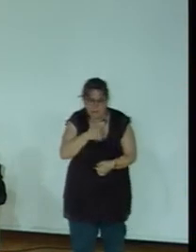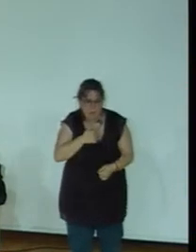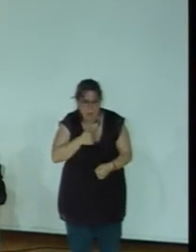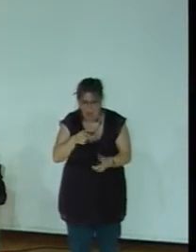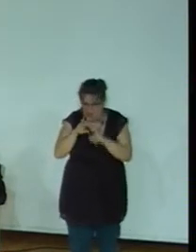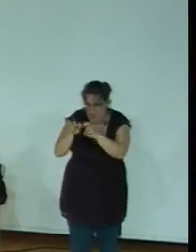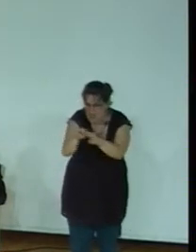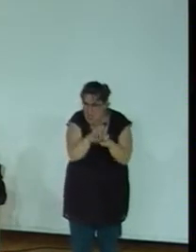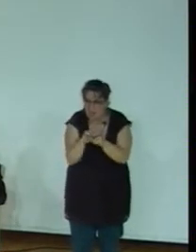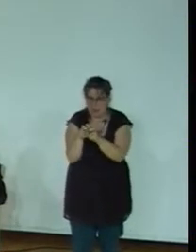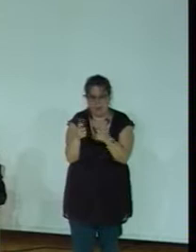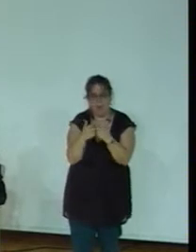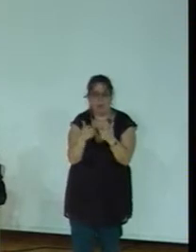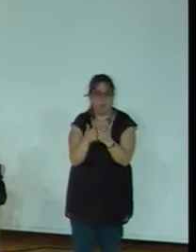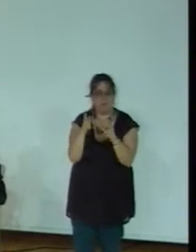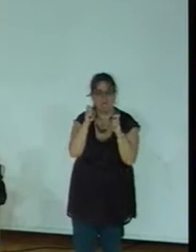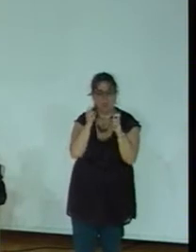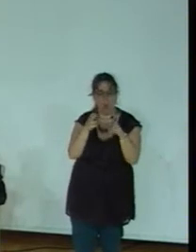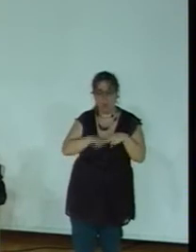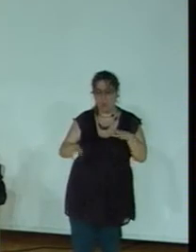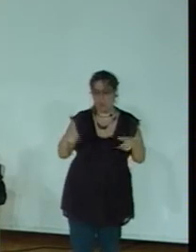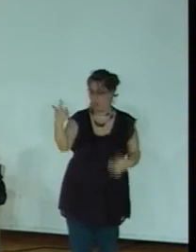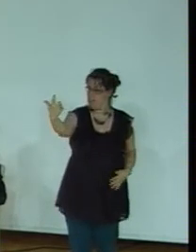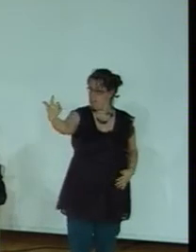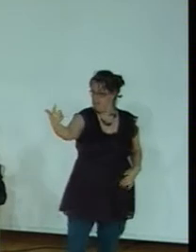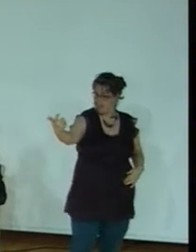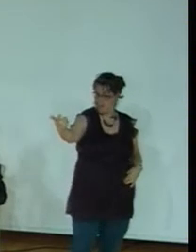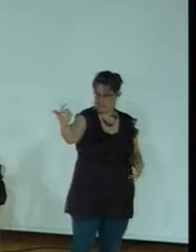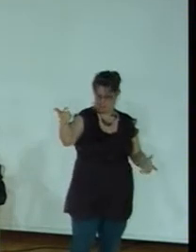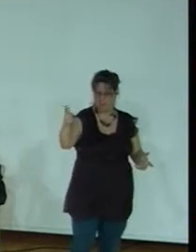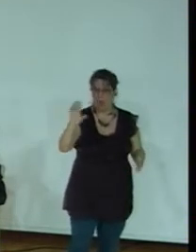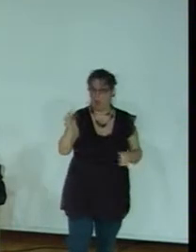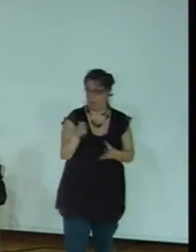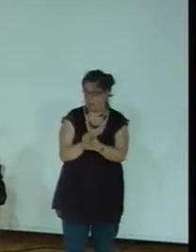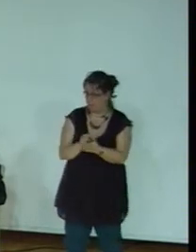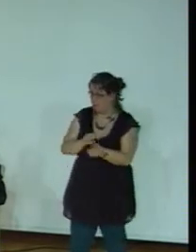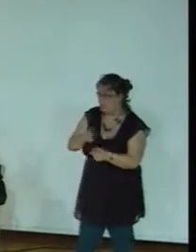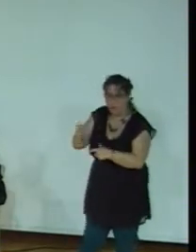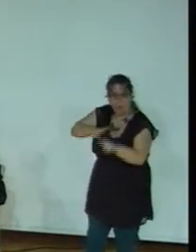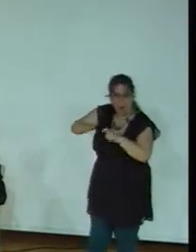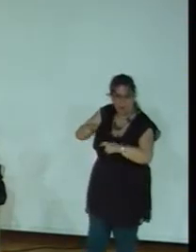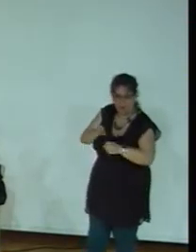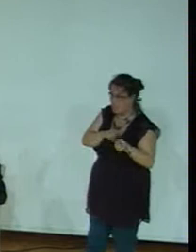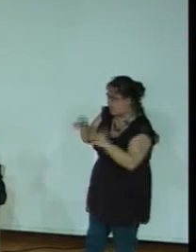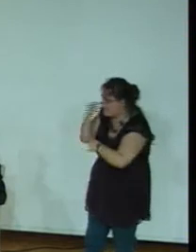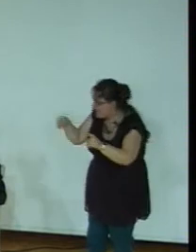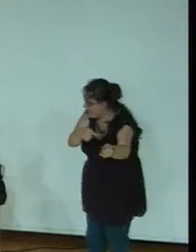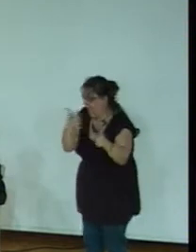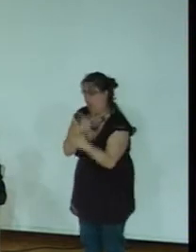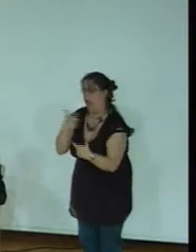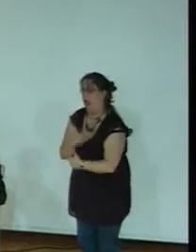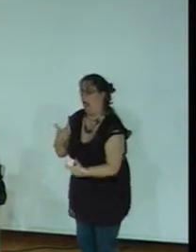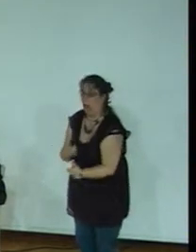photos légères que les gens s'envoient, et après, les meilleurs, ils se font circuler entre eux en rigolant grassement. Donc, bon, par rapport